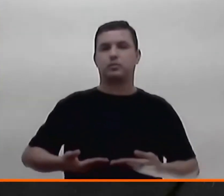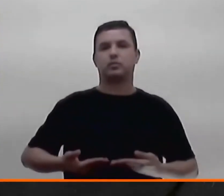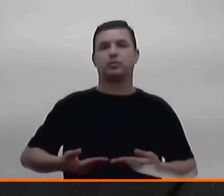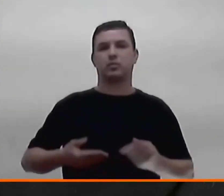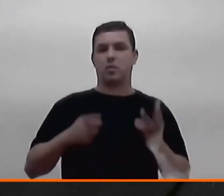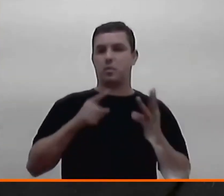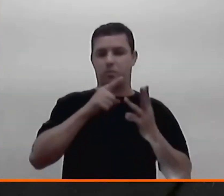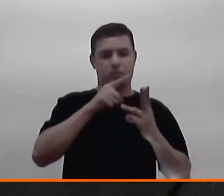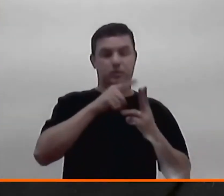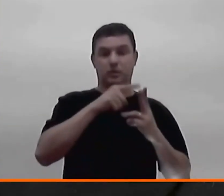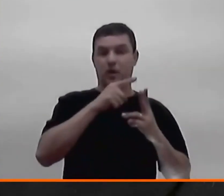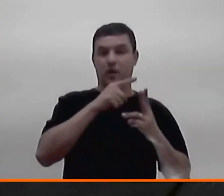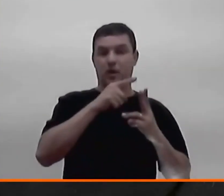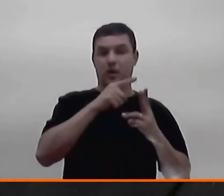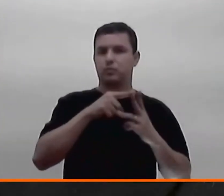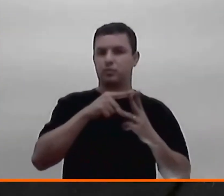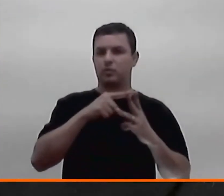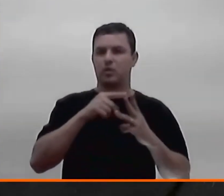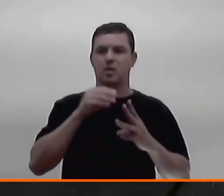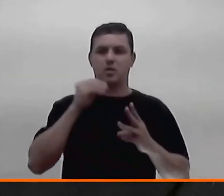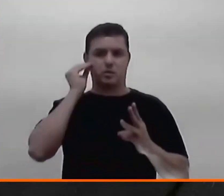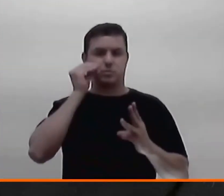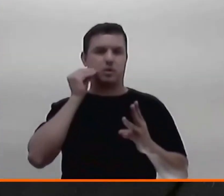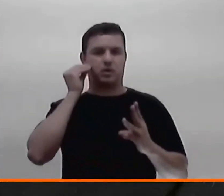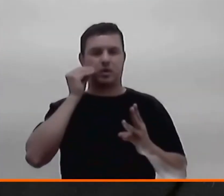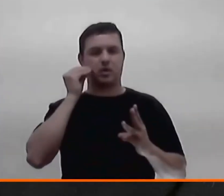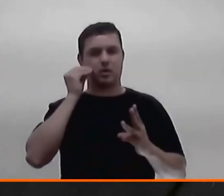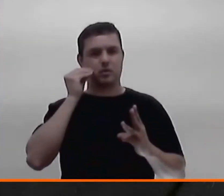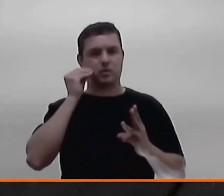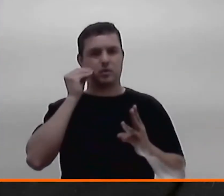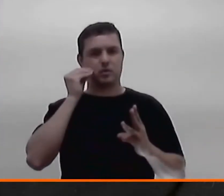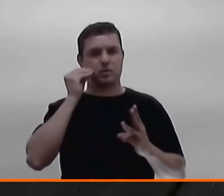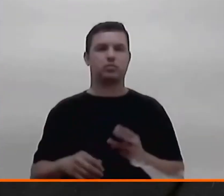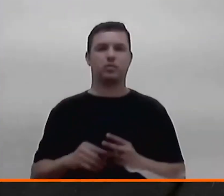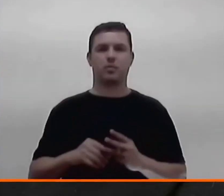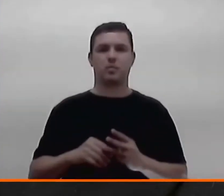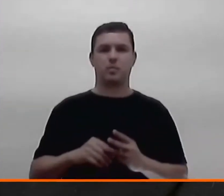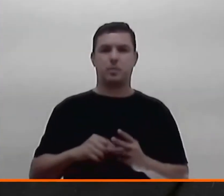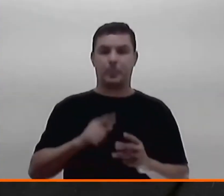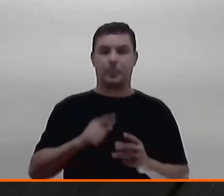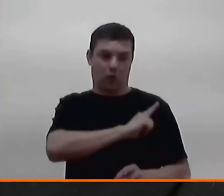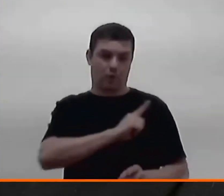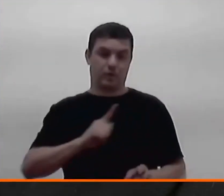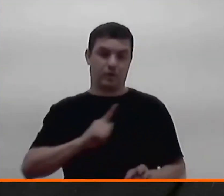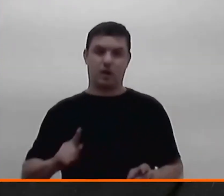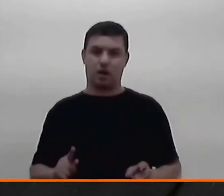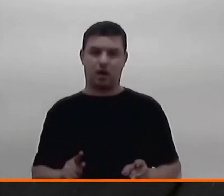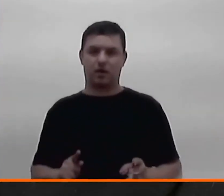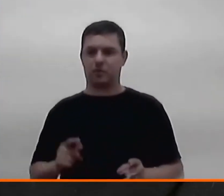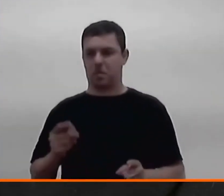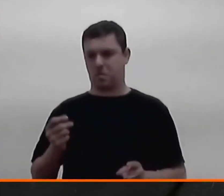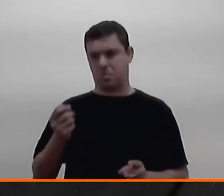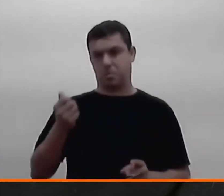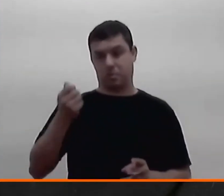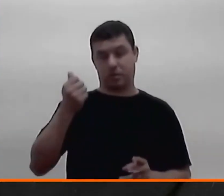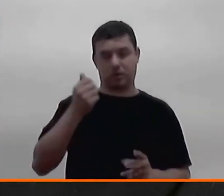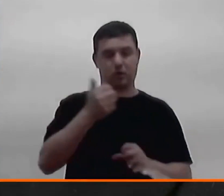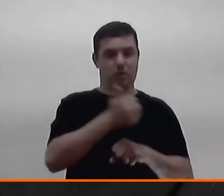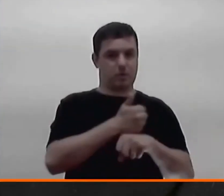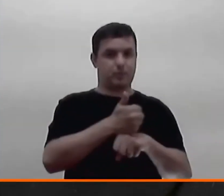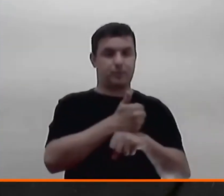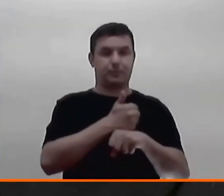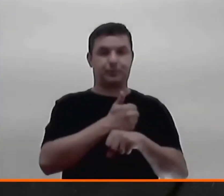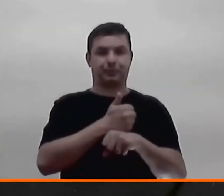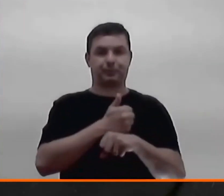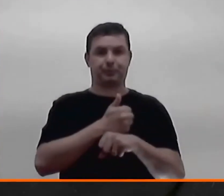antigo servo da casa, que governava tudo que Abraão possuía, Abraão entregou tudo